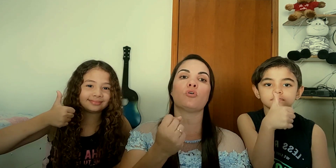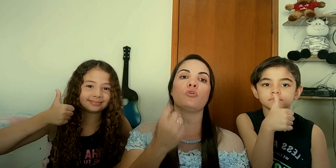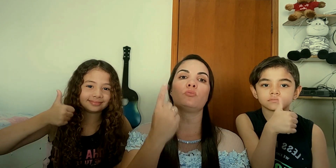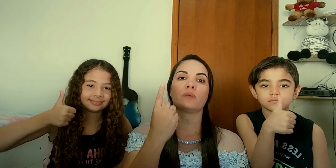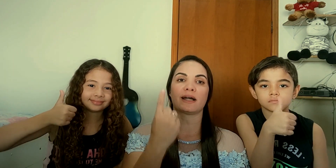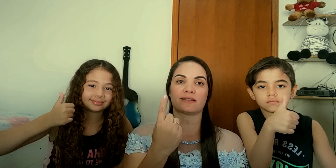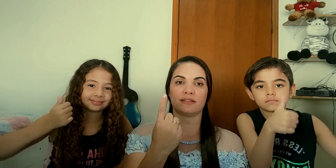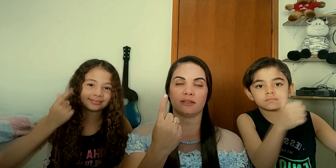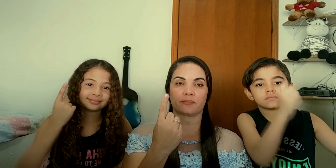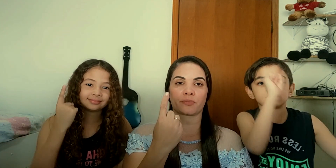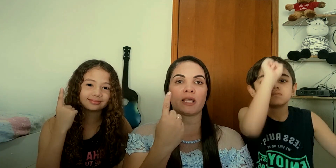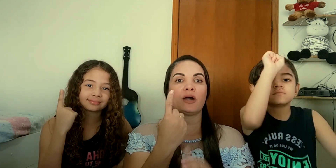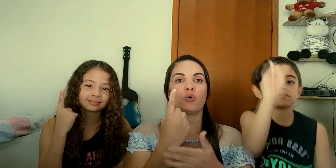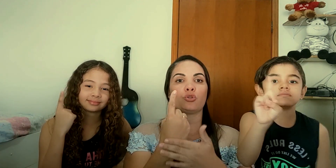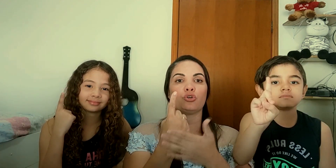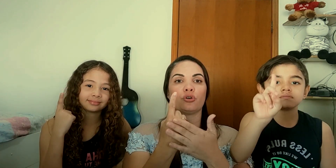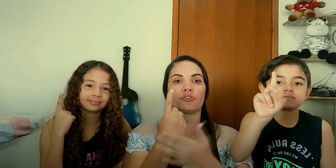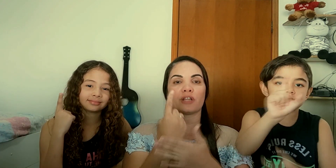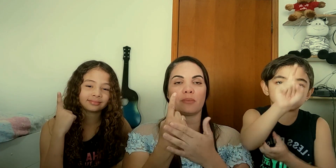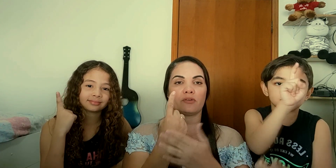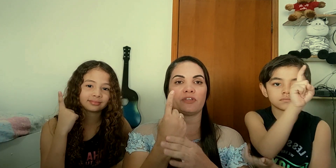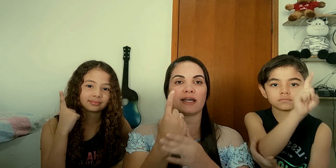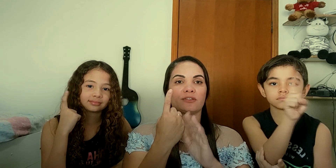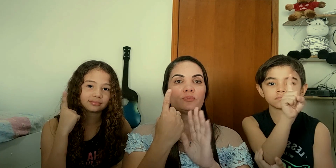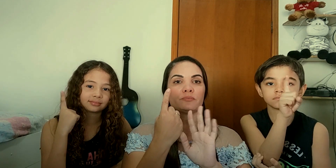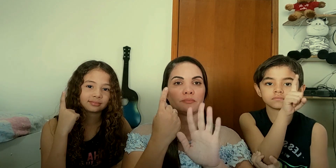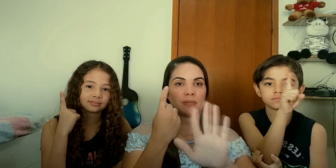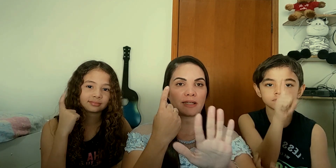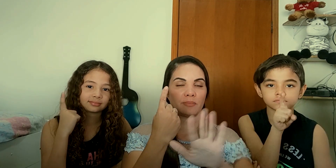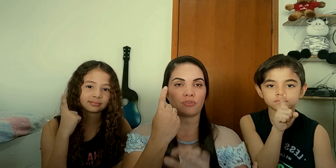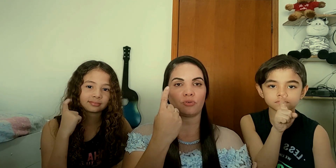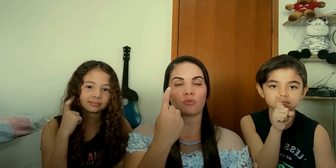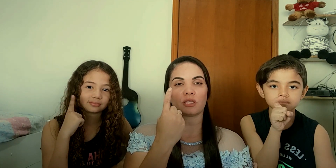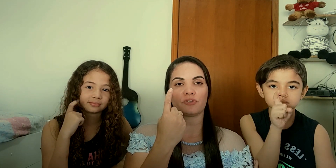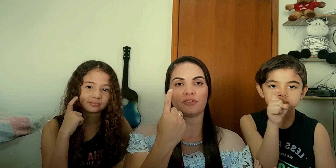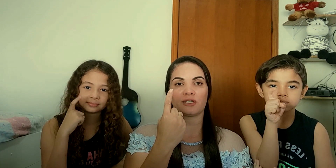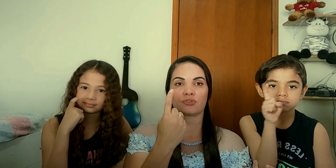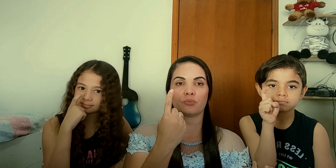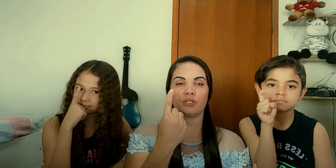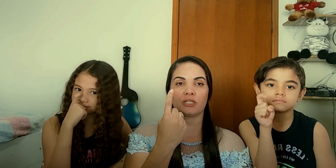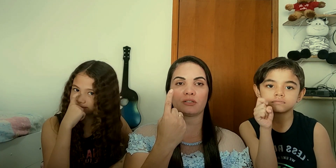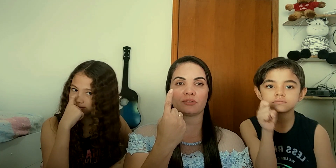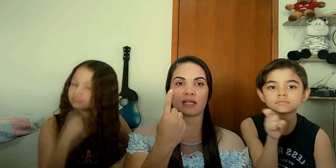Ou assim. O dorso da mão virado para a pessoa com quem você está se comunicando, tá?